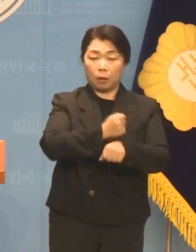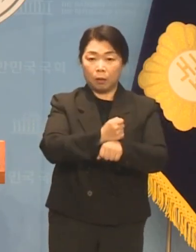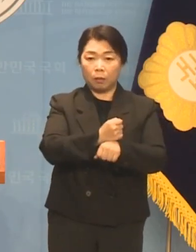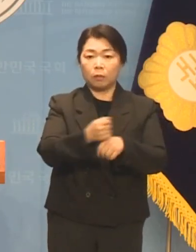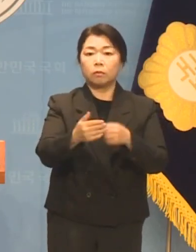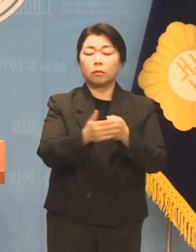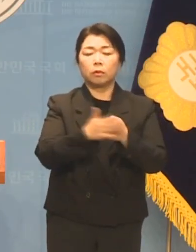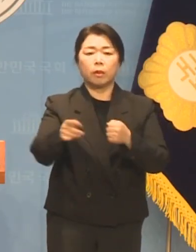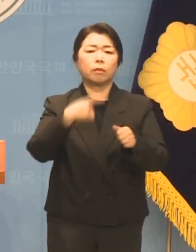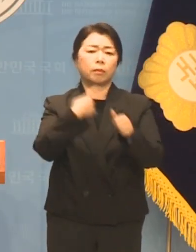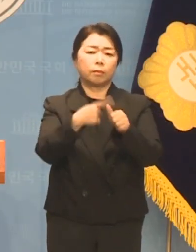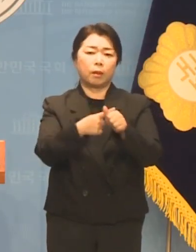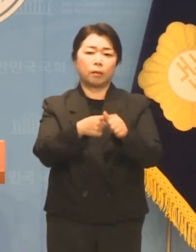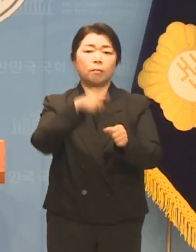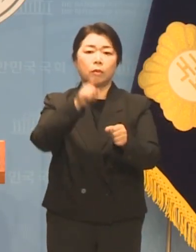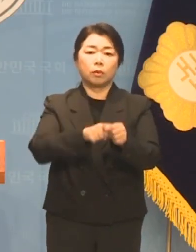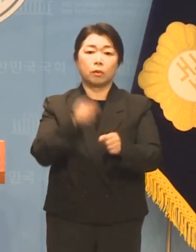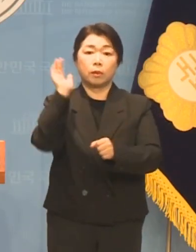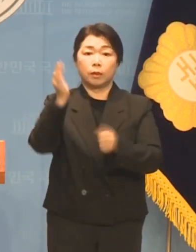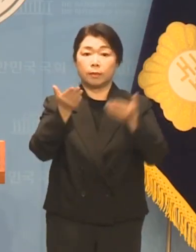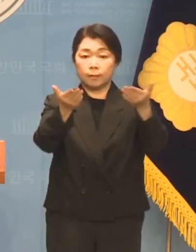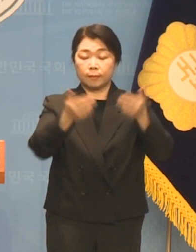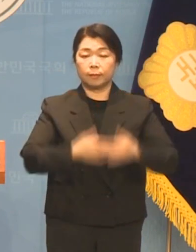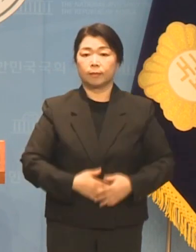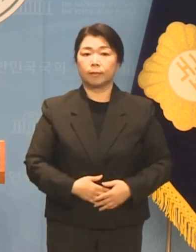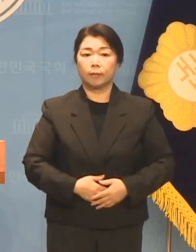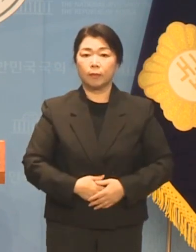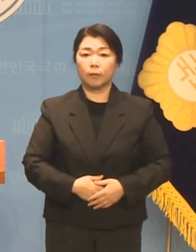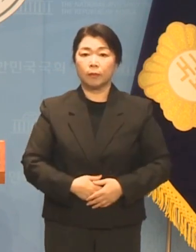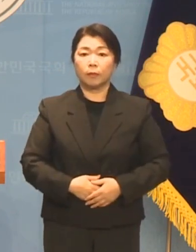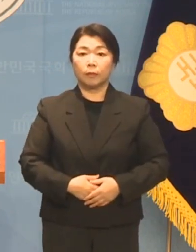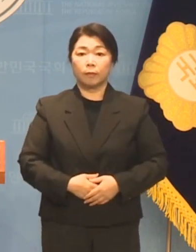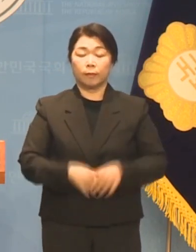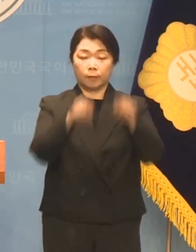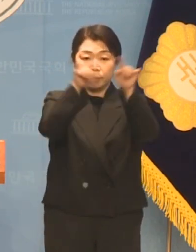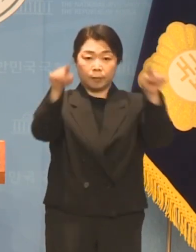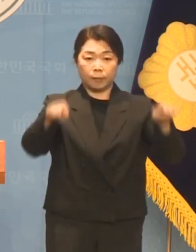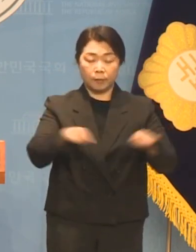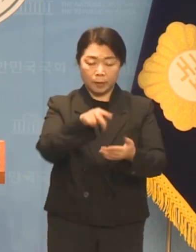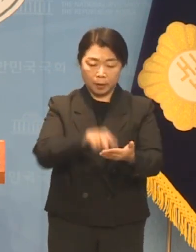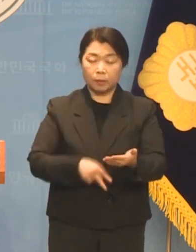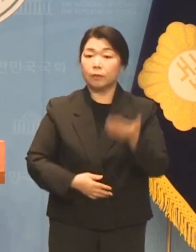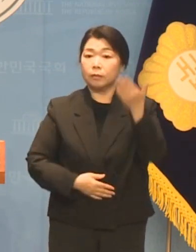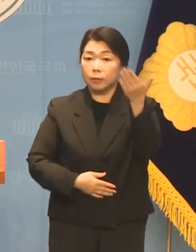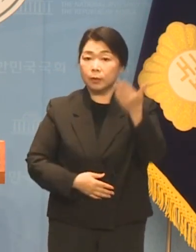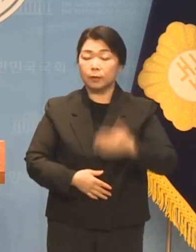비판하는 논평을 하도록 하겠습니다. 논평문을 읽겠습니다.